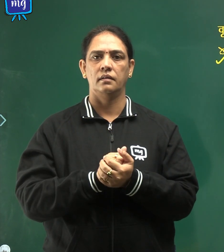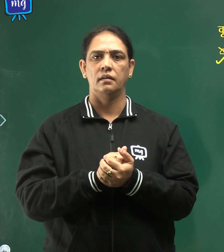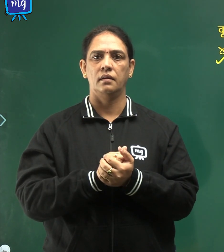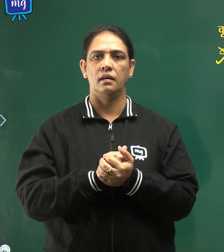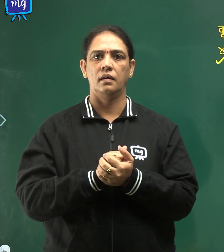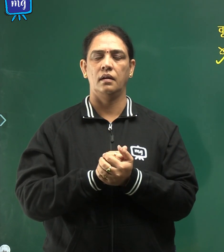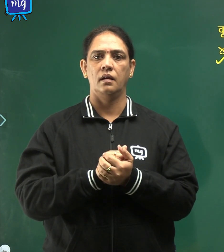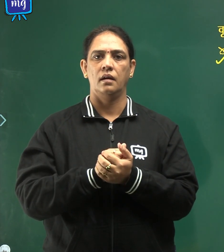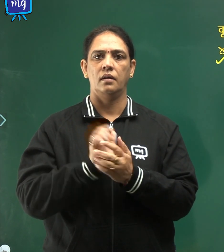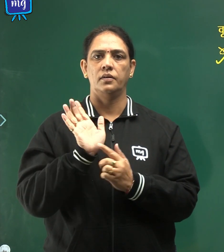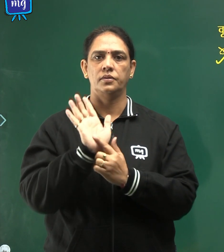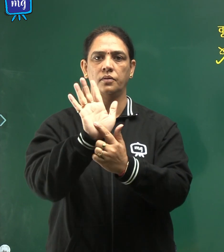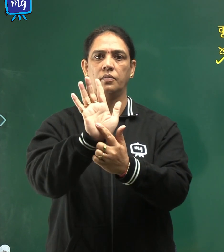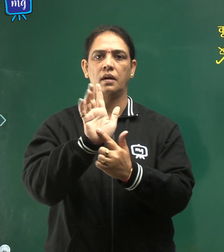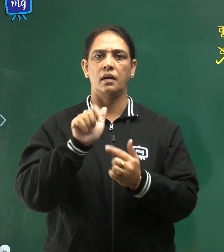निरूपण